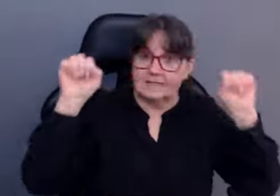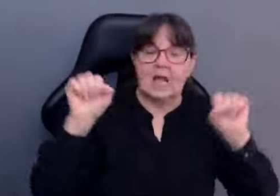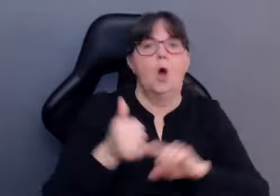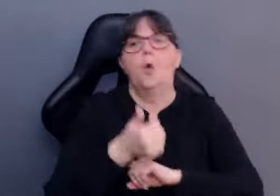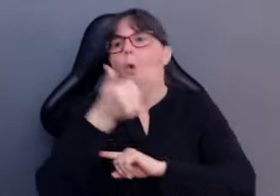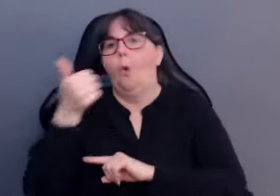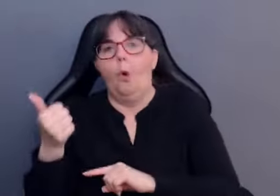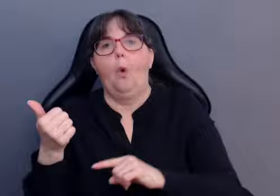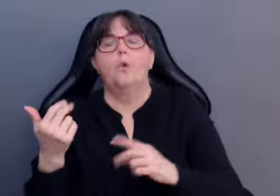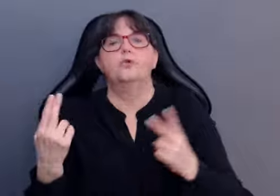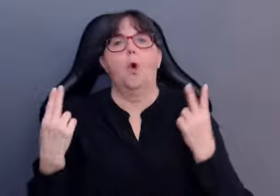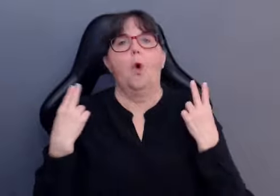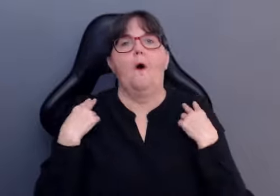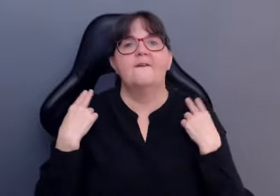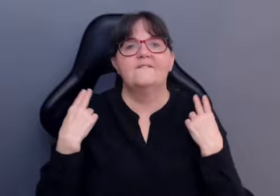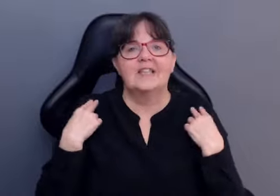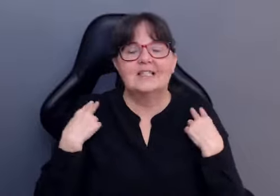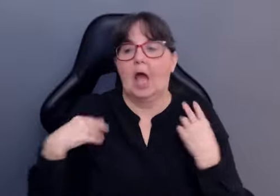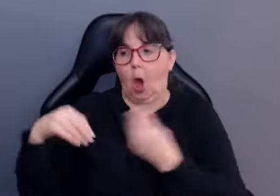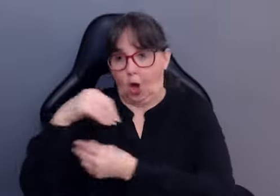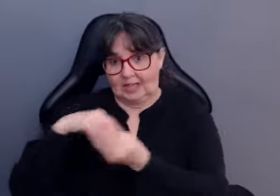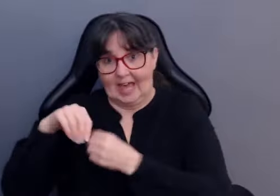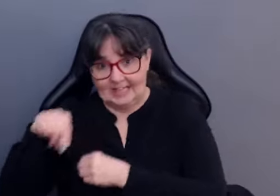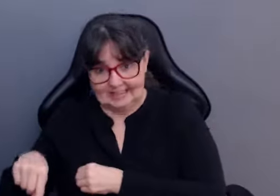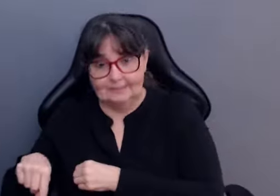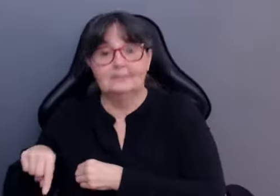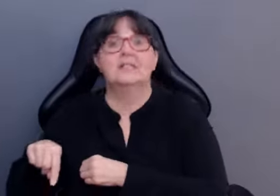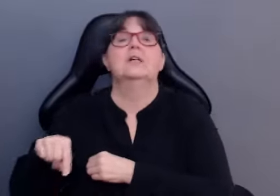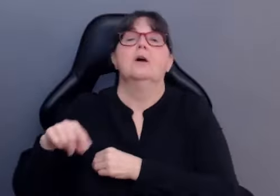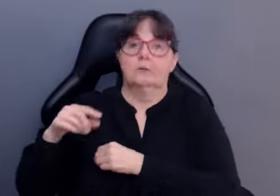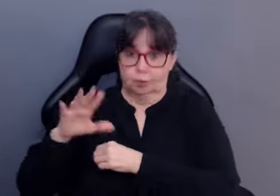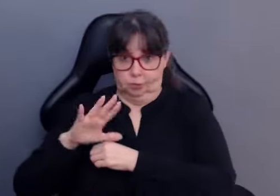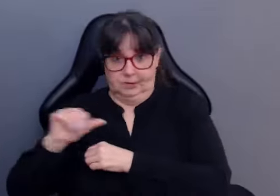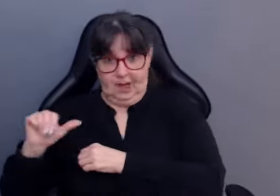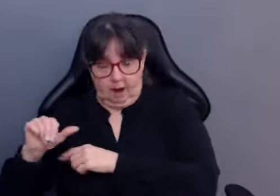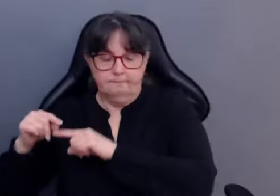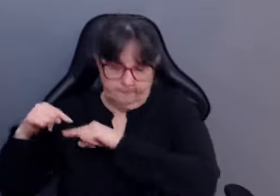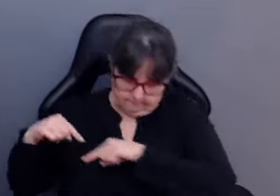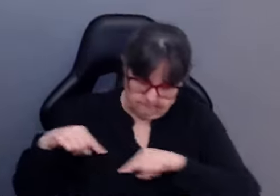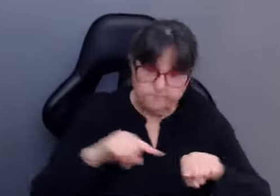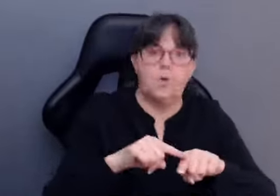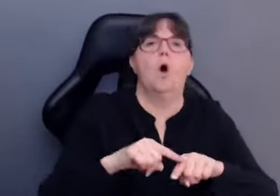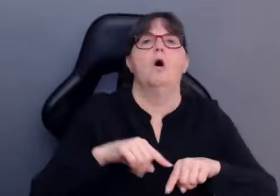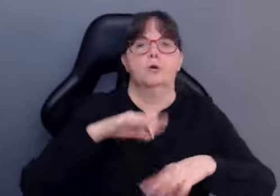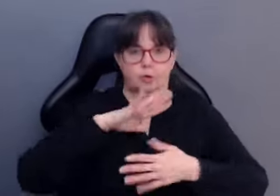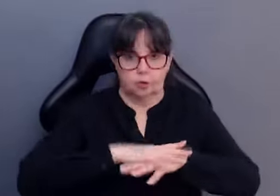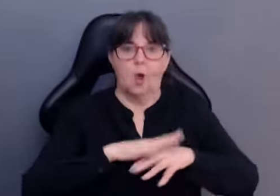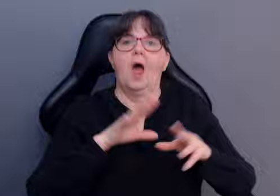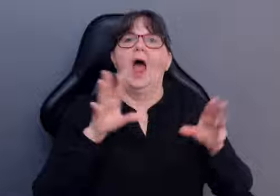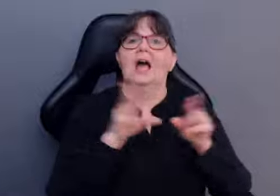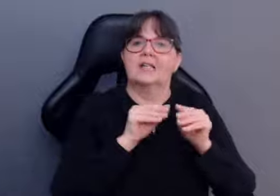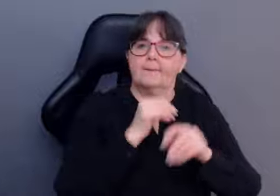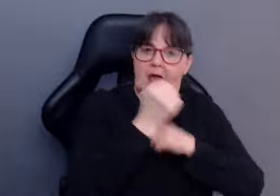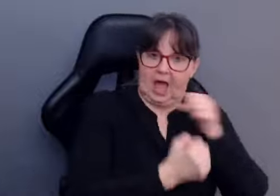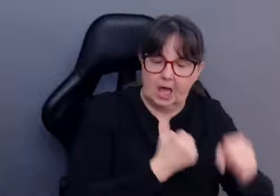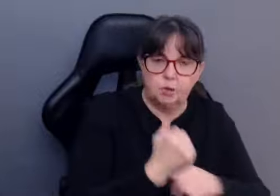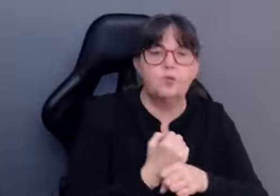de l'organisme préside l'Assemblée annuelle et les assemblées extraordinaires ou toute